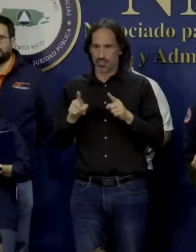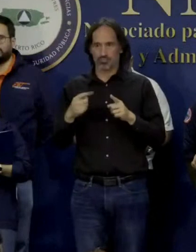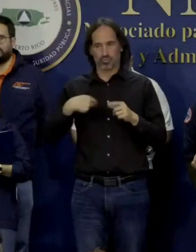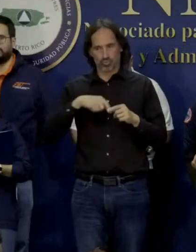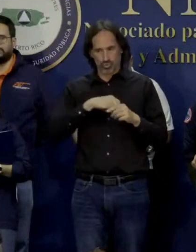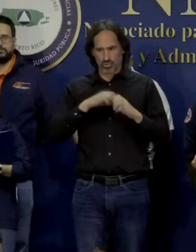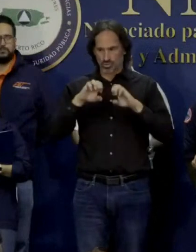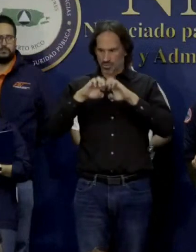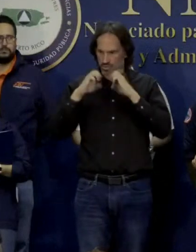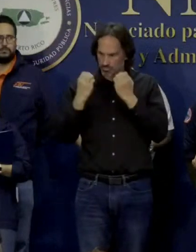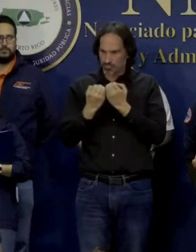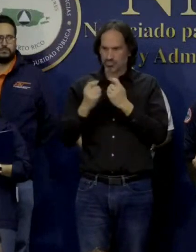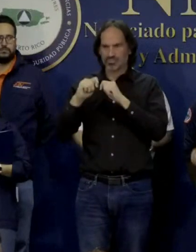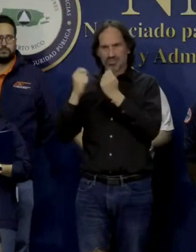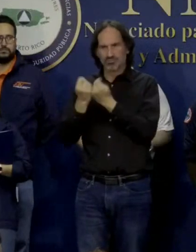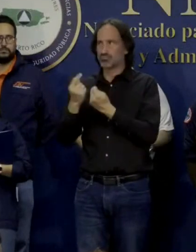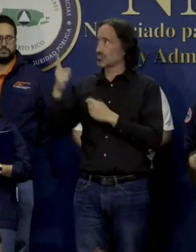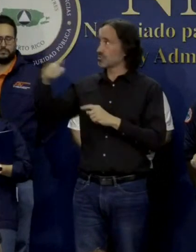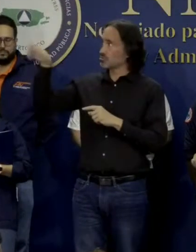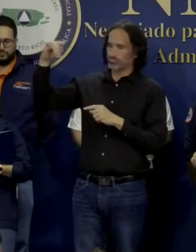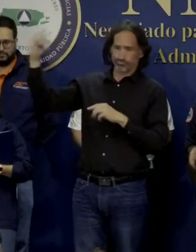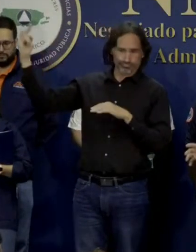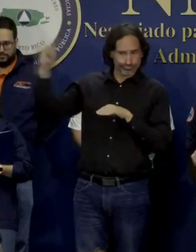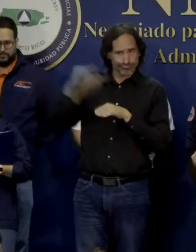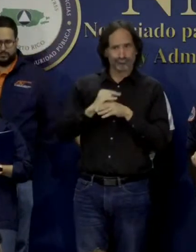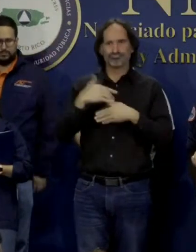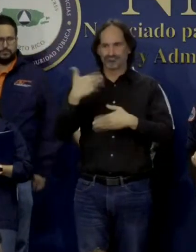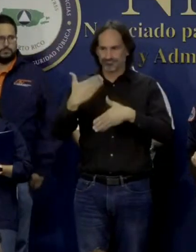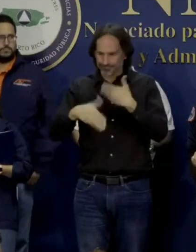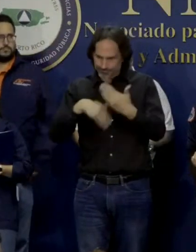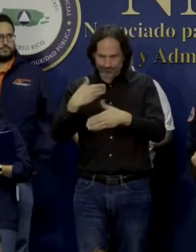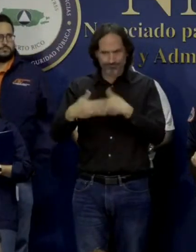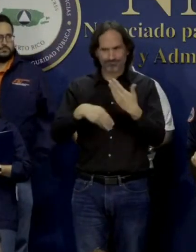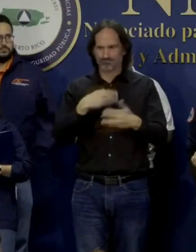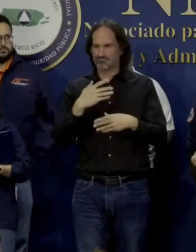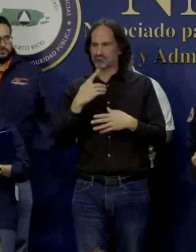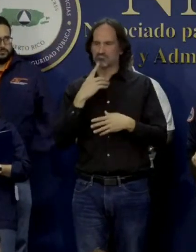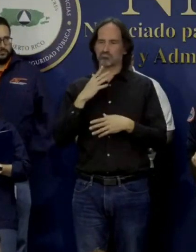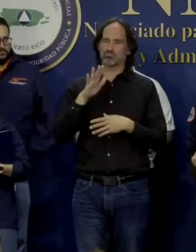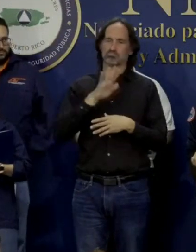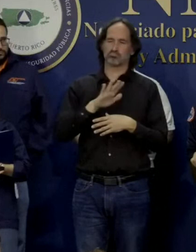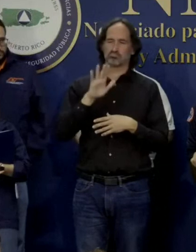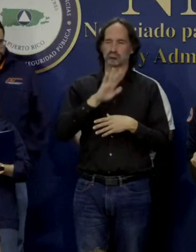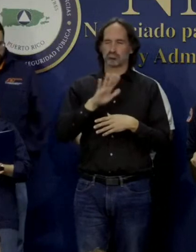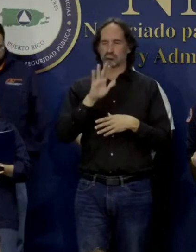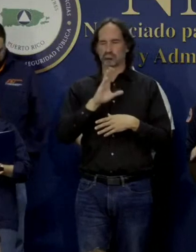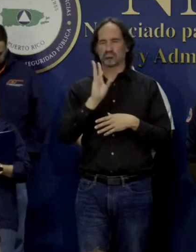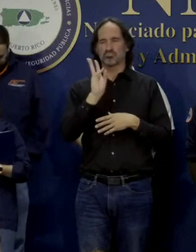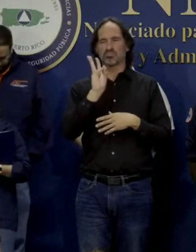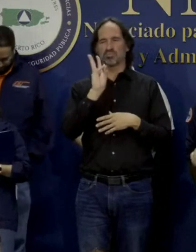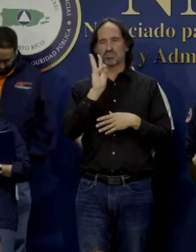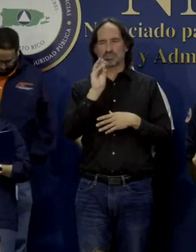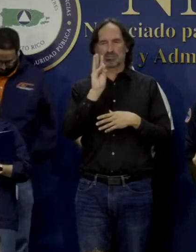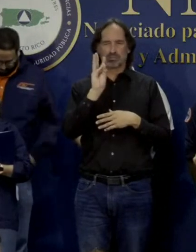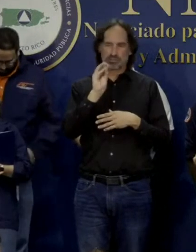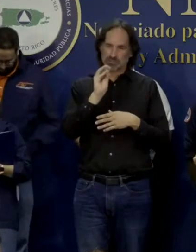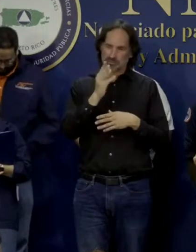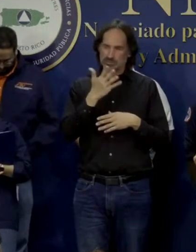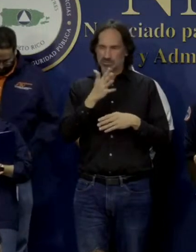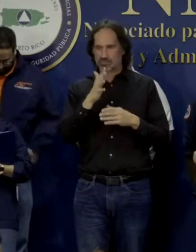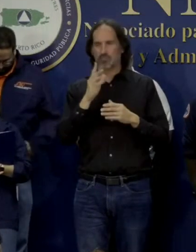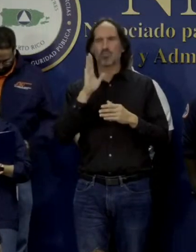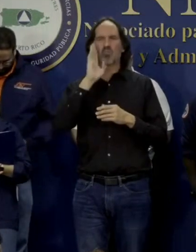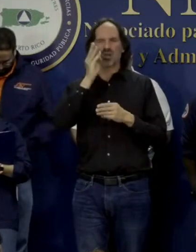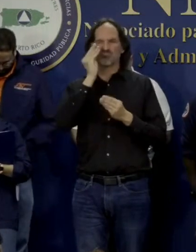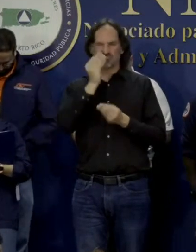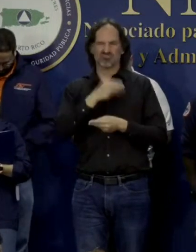vienen de camino hoy, llegan, creo que son 60 y algo, ¿verdad?, te doy el número más adelante, de empleados.